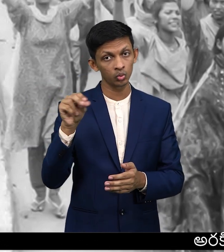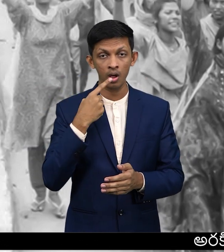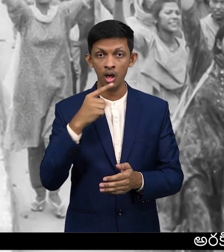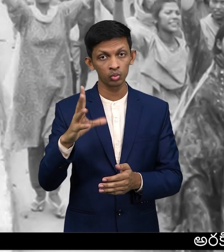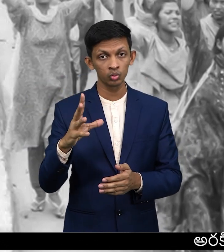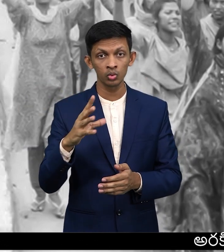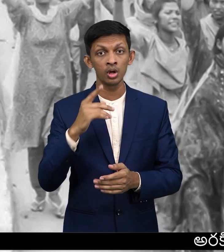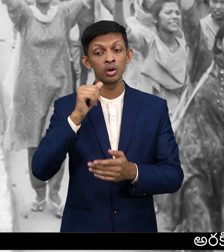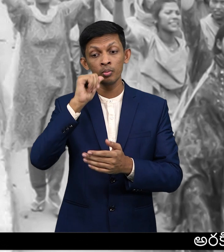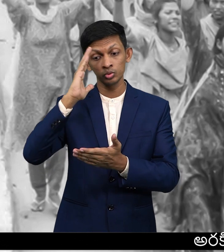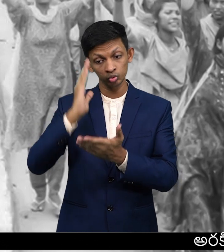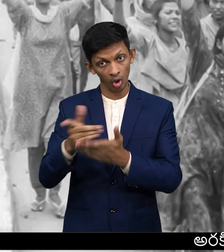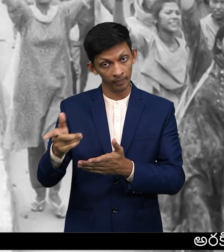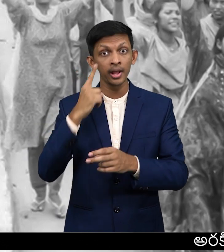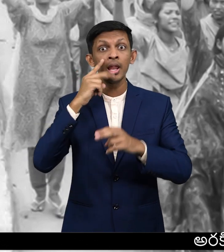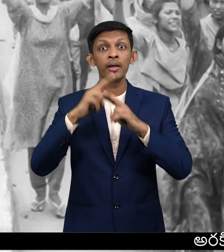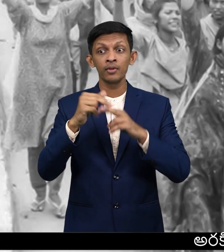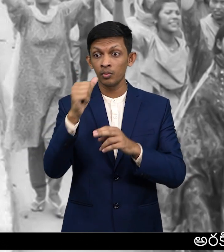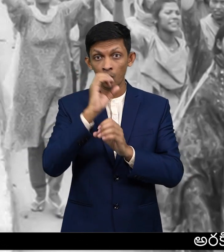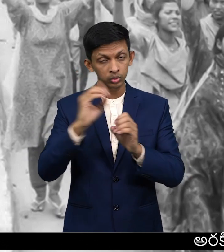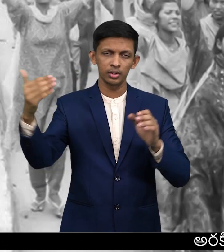అరకిలో వేలంలో పాల్గొనలేదు.